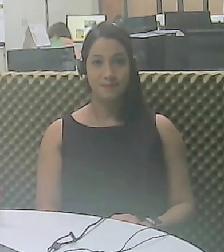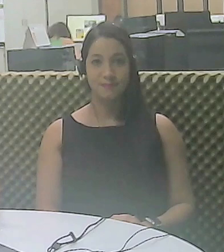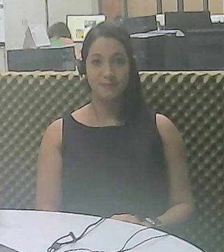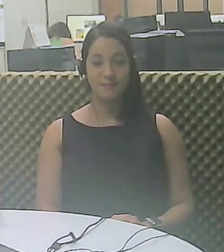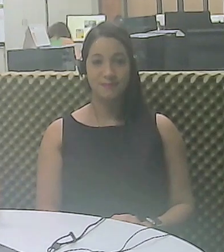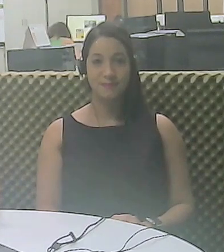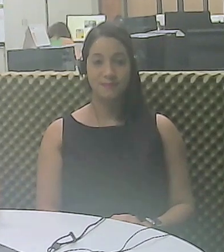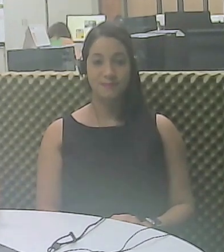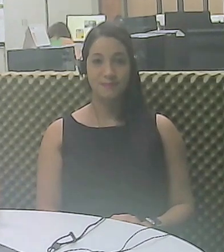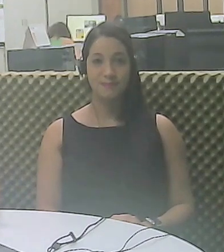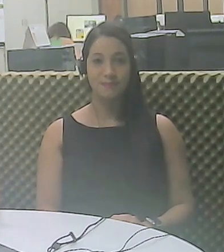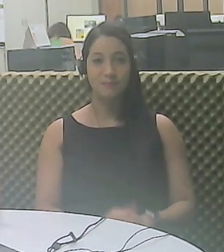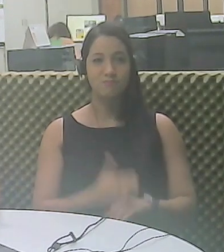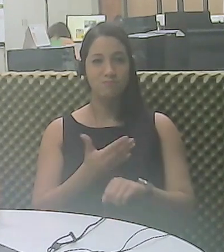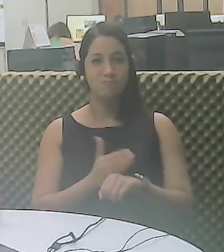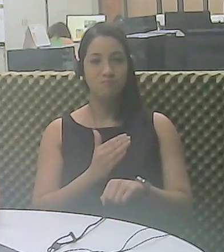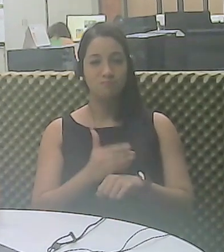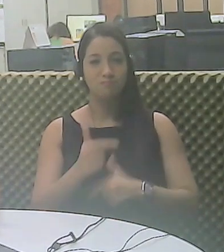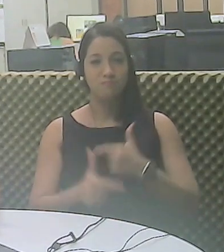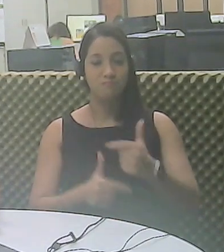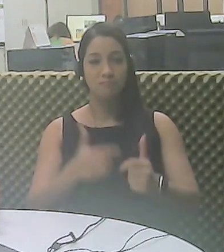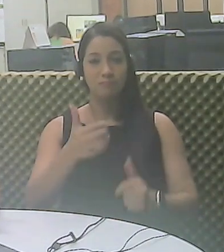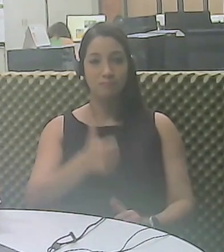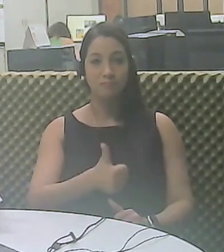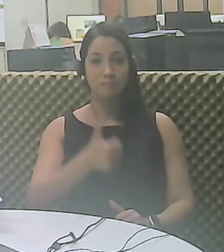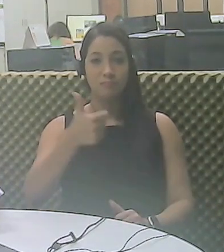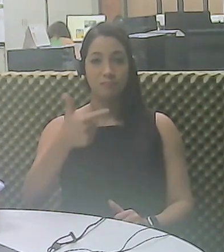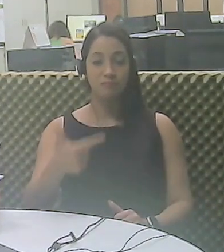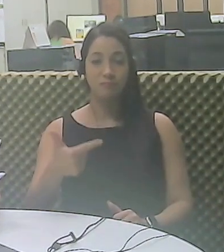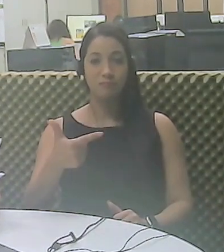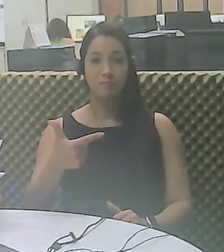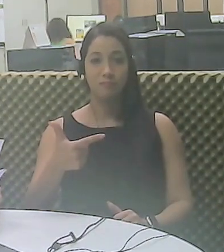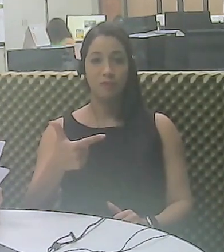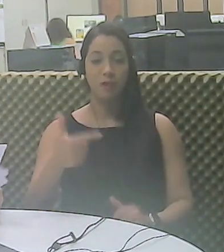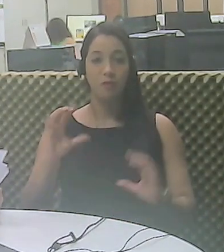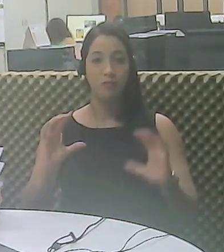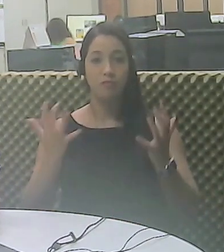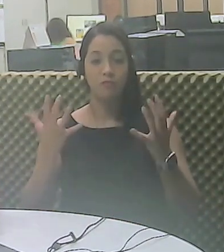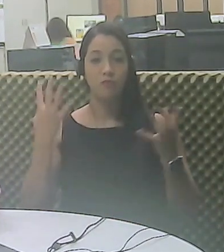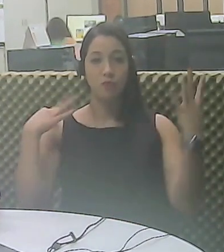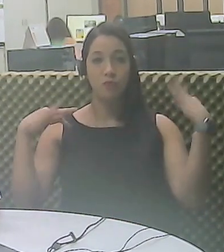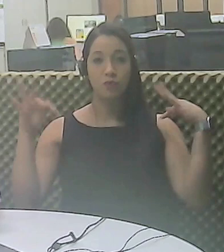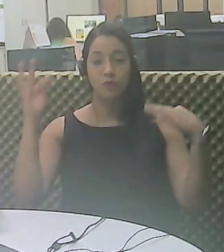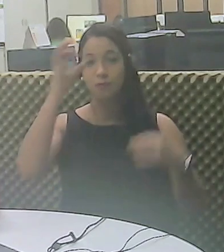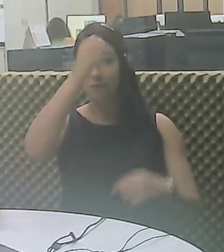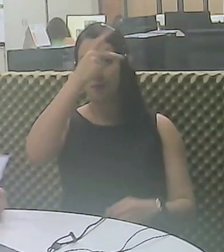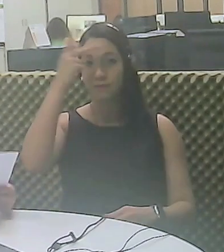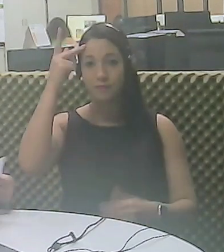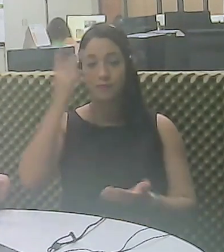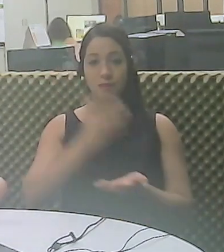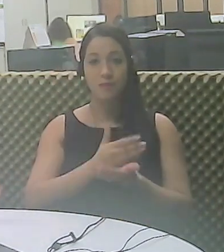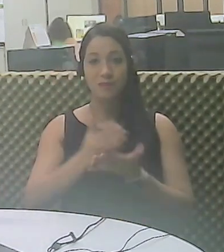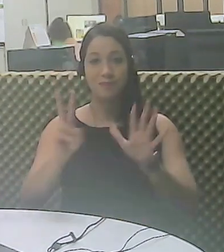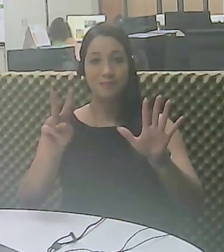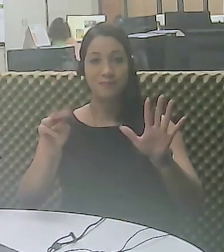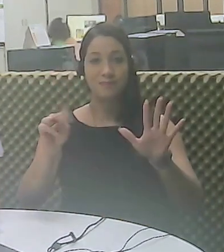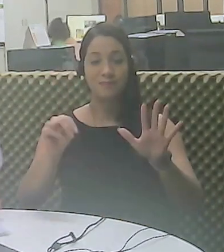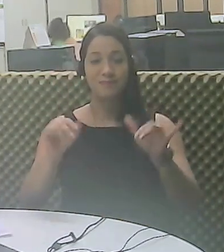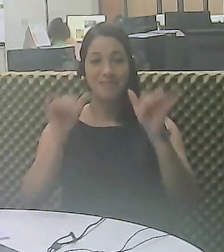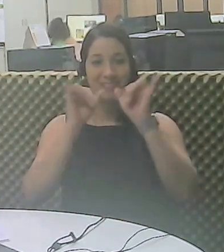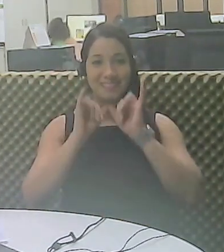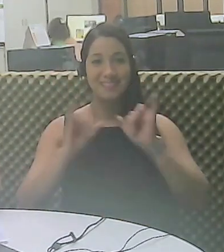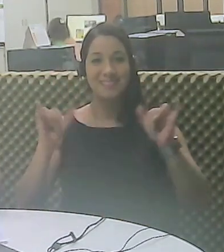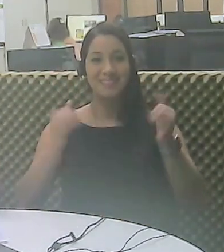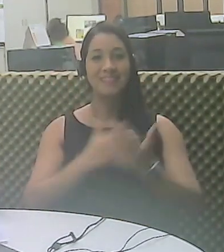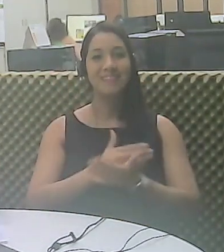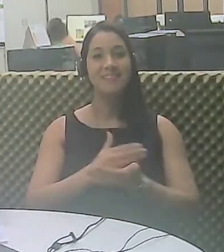E ainda, atividades da 12ª Maratona do Turismo da Prefeitura começam neste fim de semana.